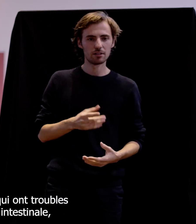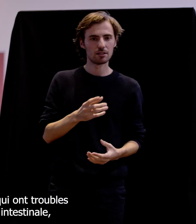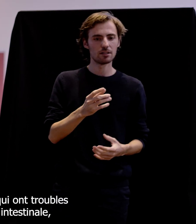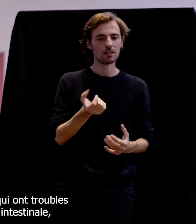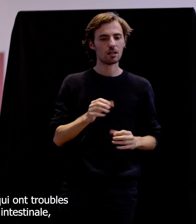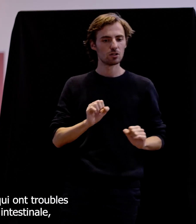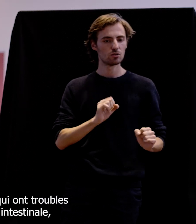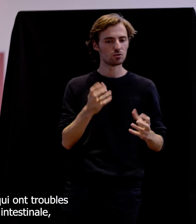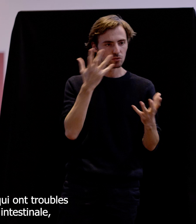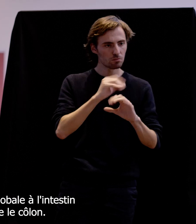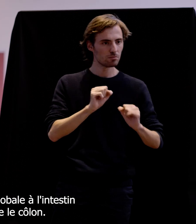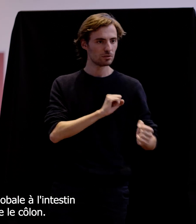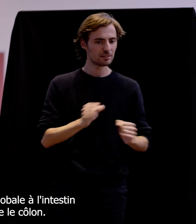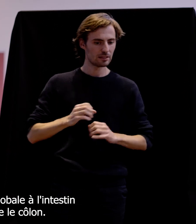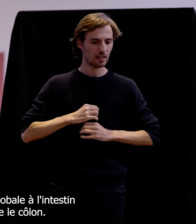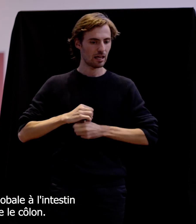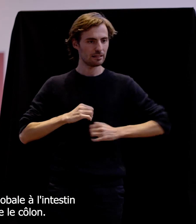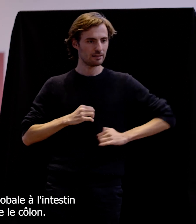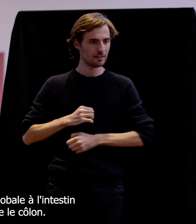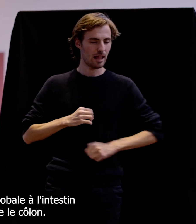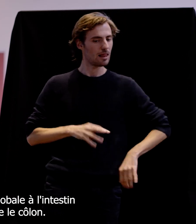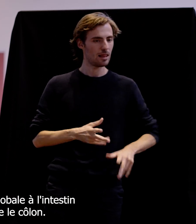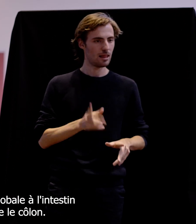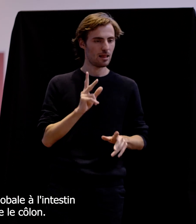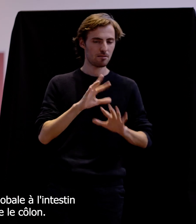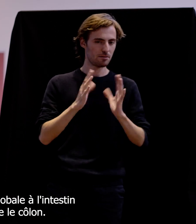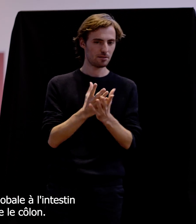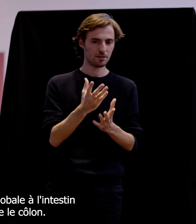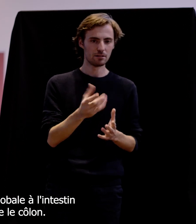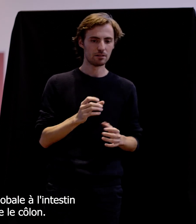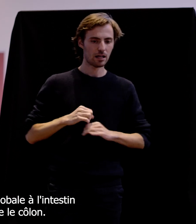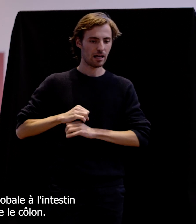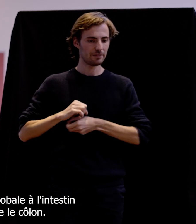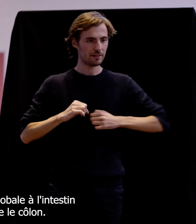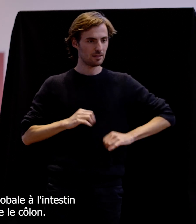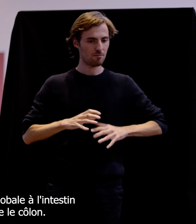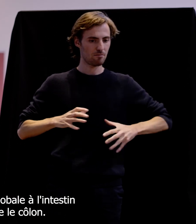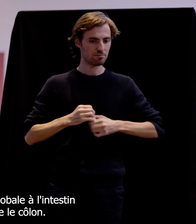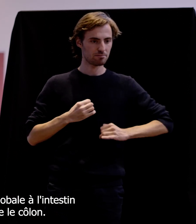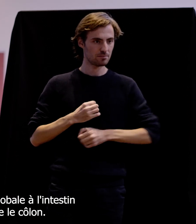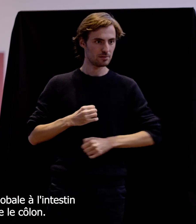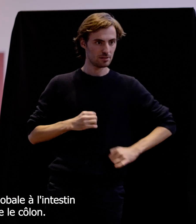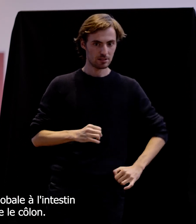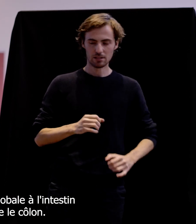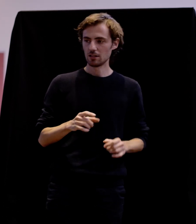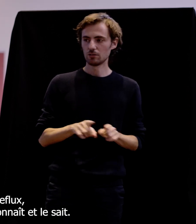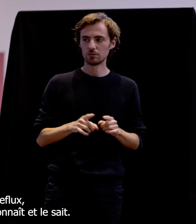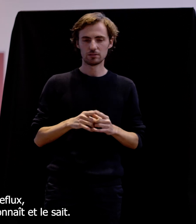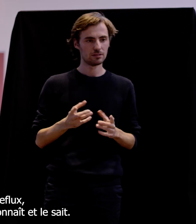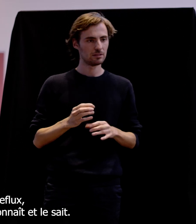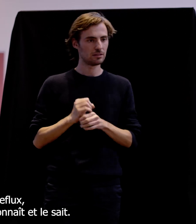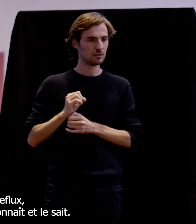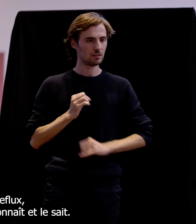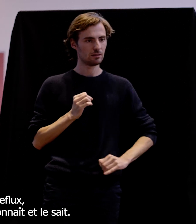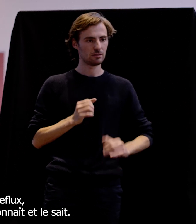la motricité intestinale qui peut être plus globale, hein, l'intestin grêle et même le côlon. Donc